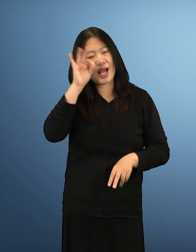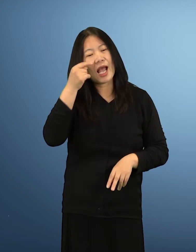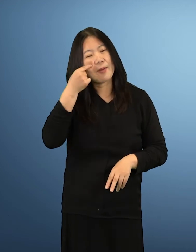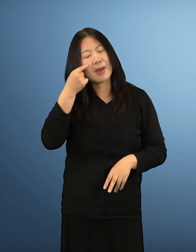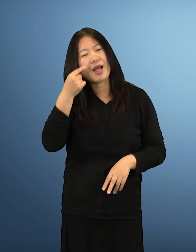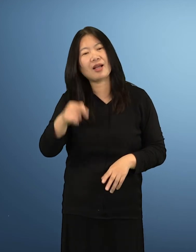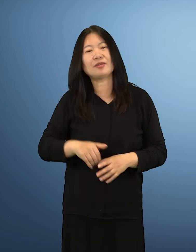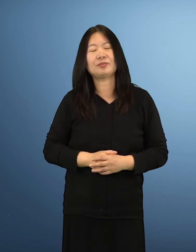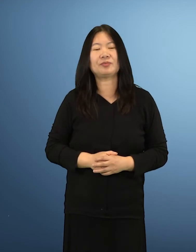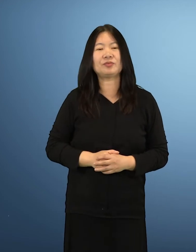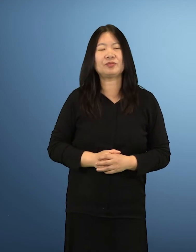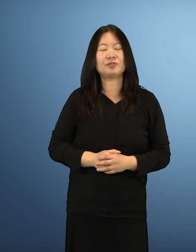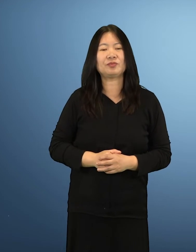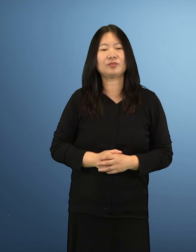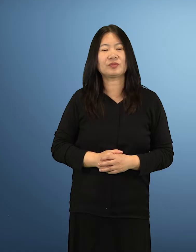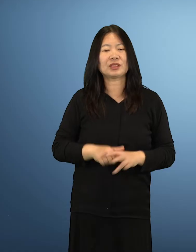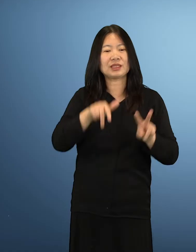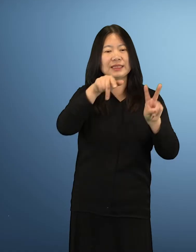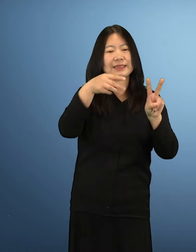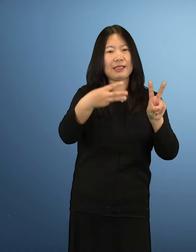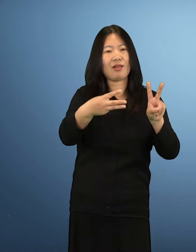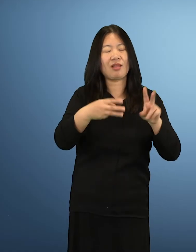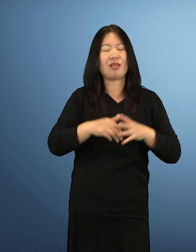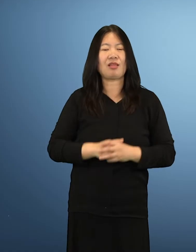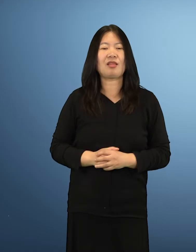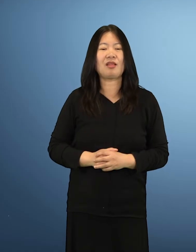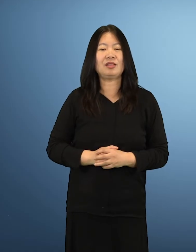들어가 보도록 하겠습니다. 2절.